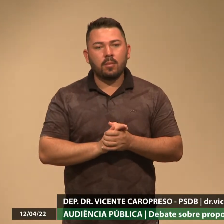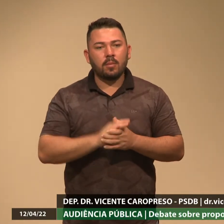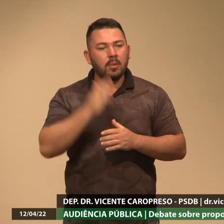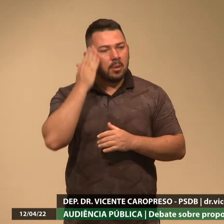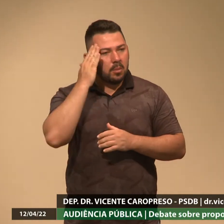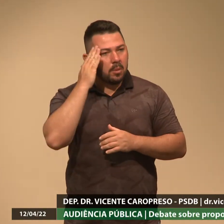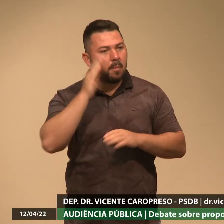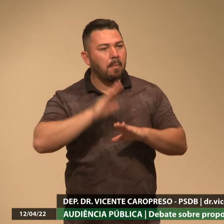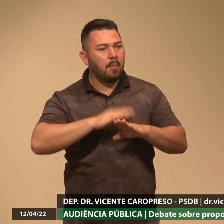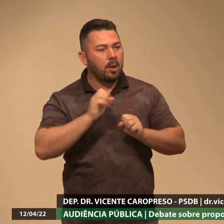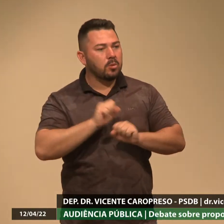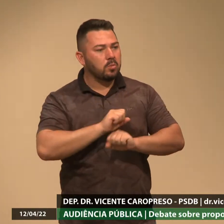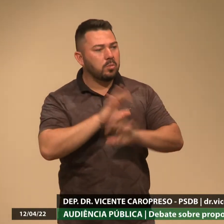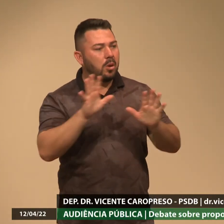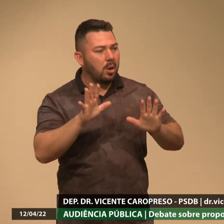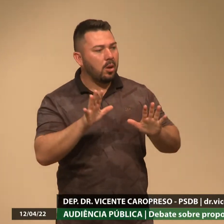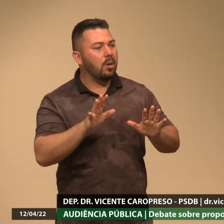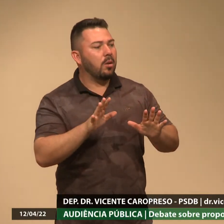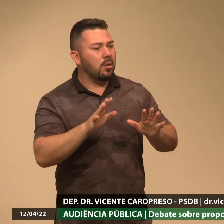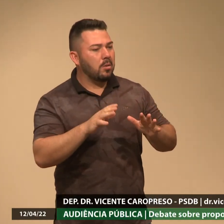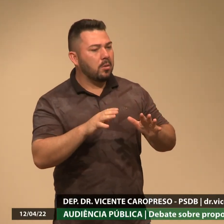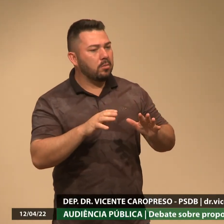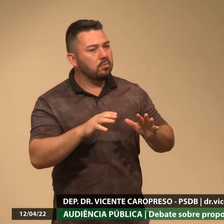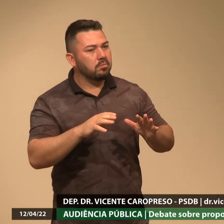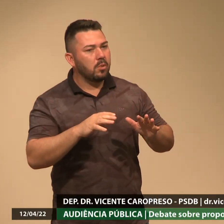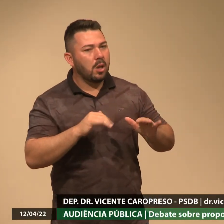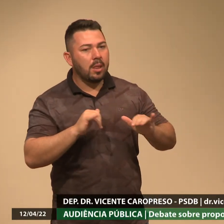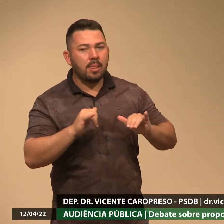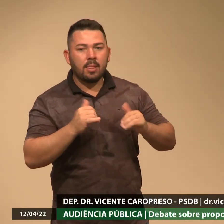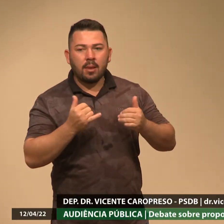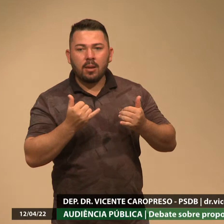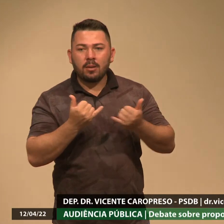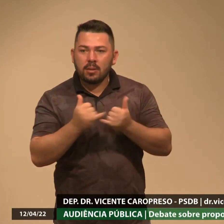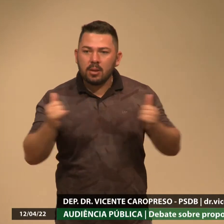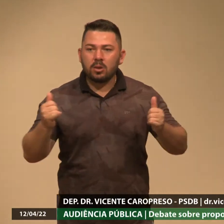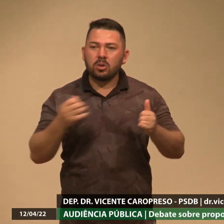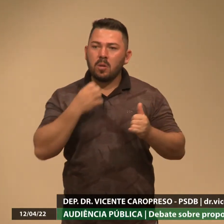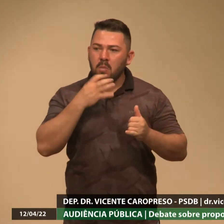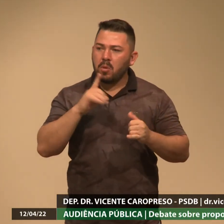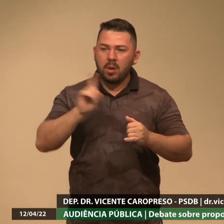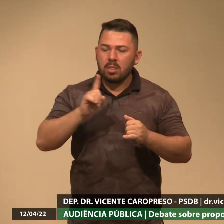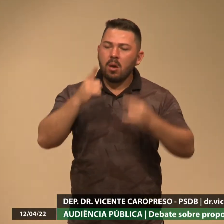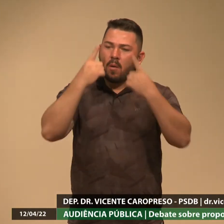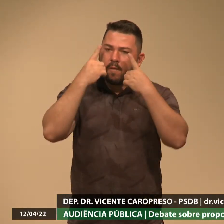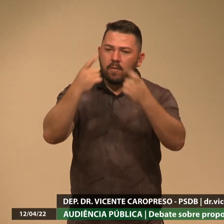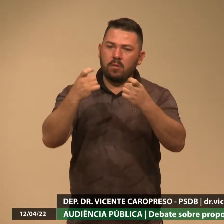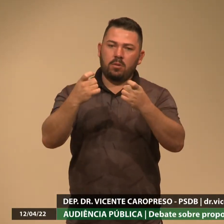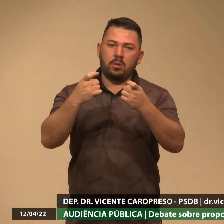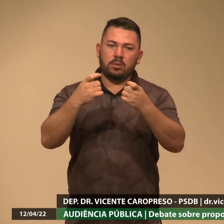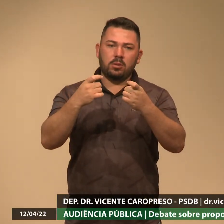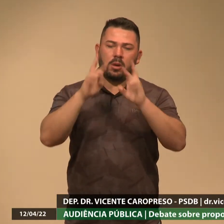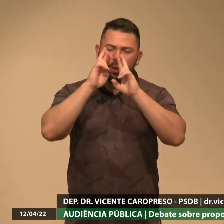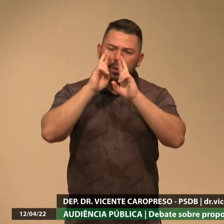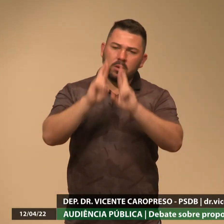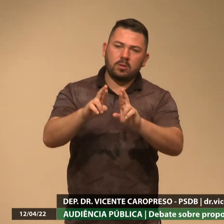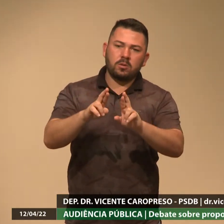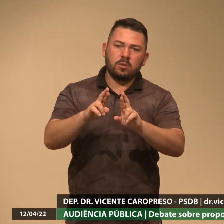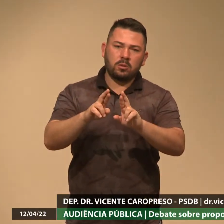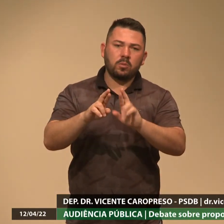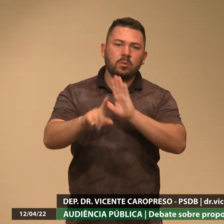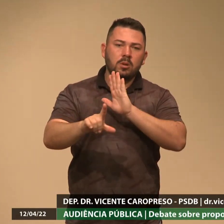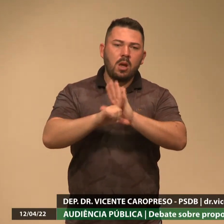irradiador de boas vibrações de não-violência e de respeito às regras